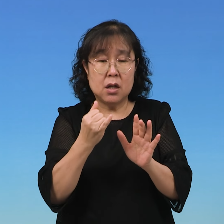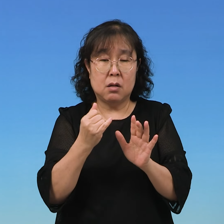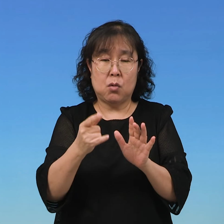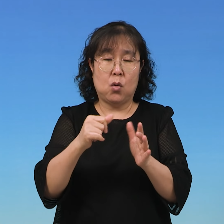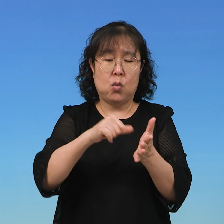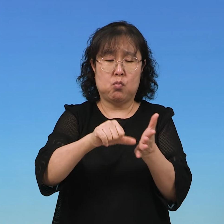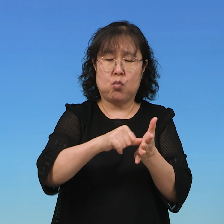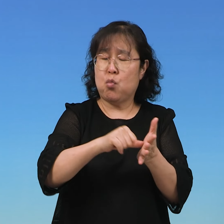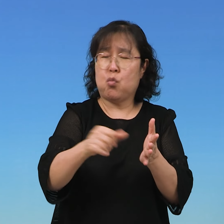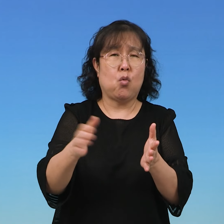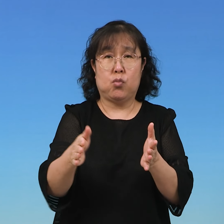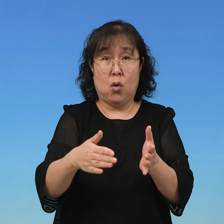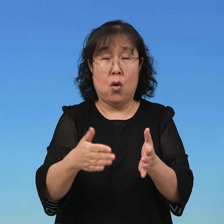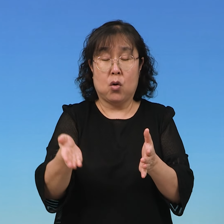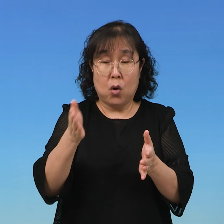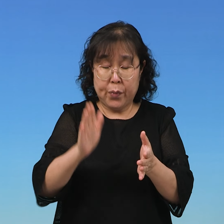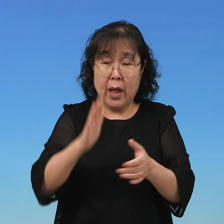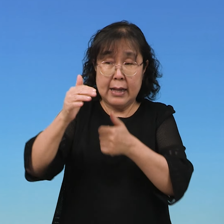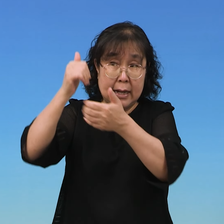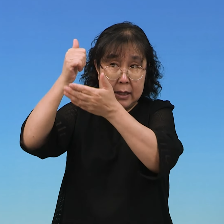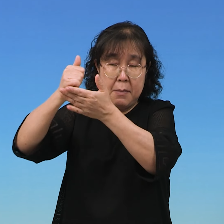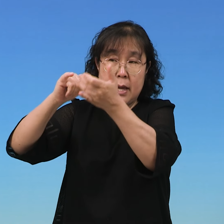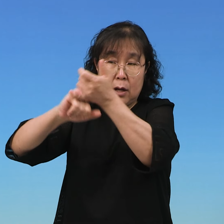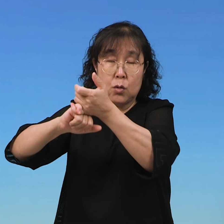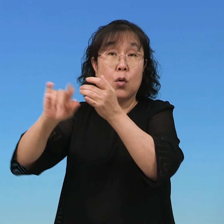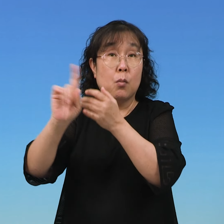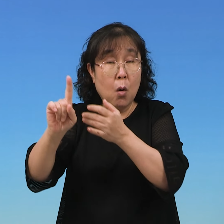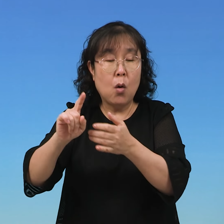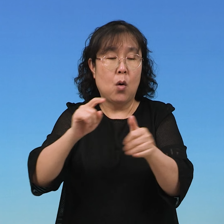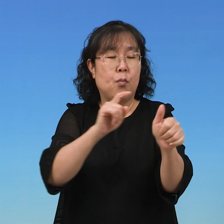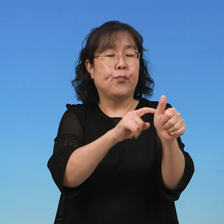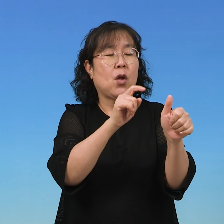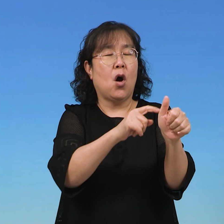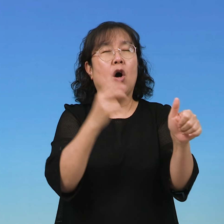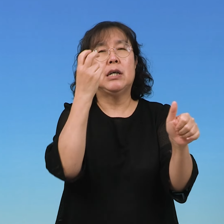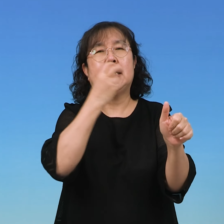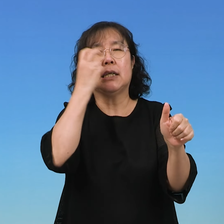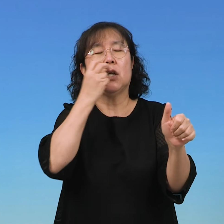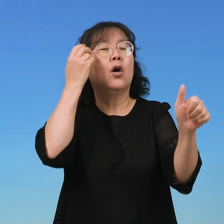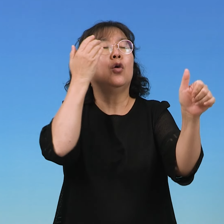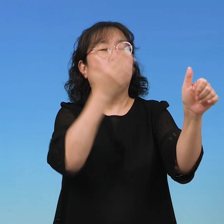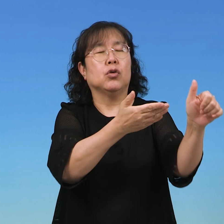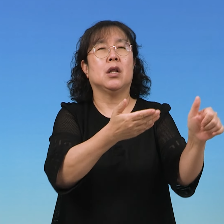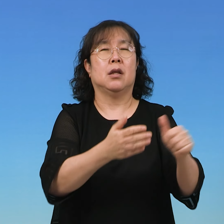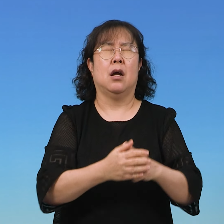약속이 말씀이 내가 너를 지키겠다는 거예요. 내가 너를 지켜주겠다. 이게